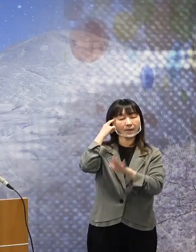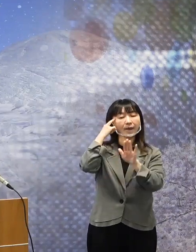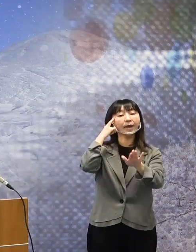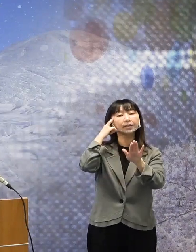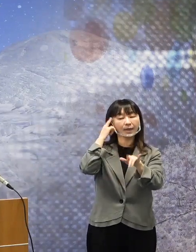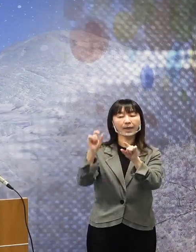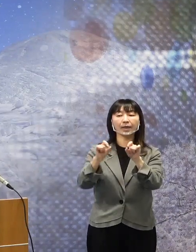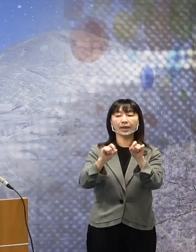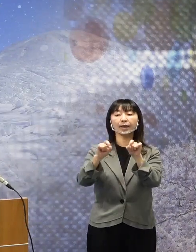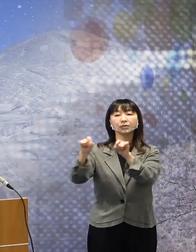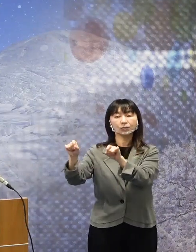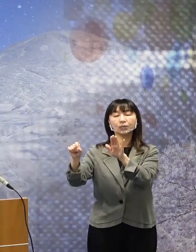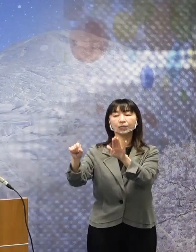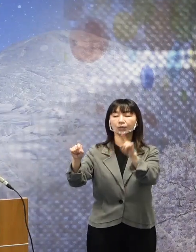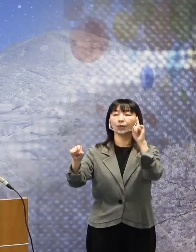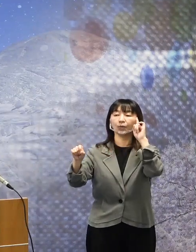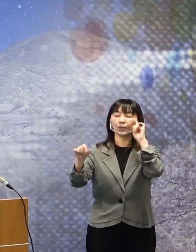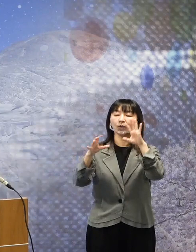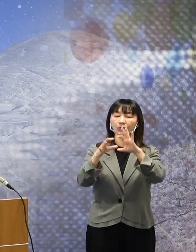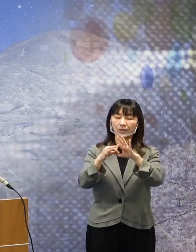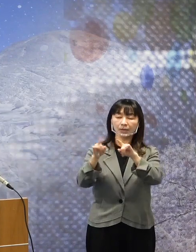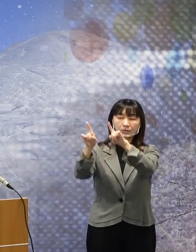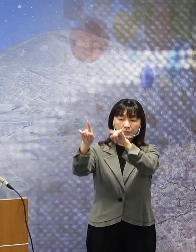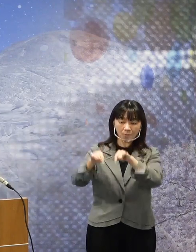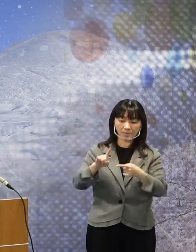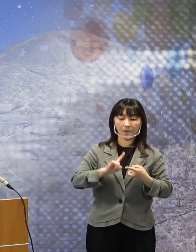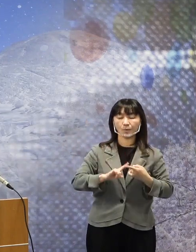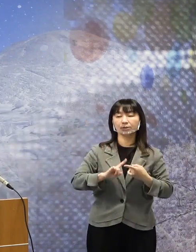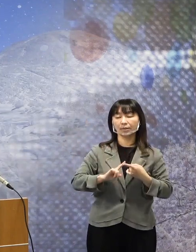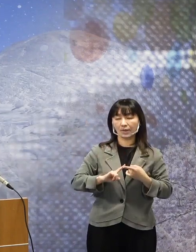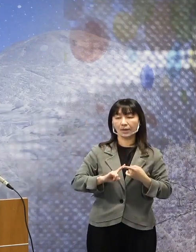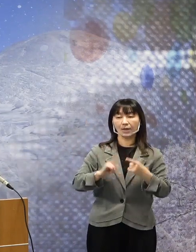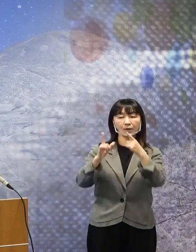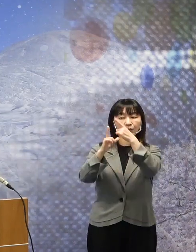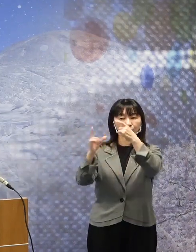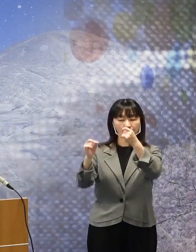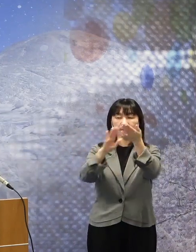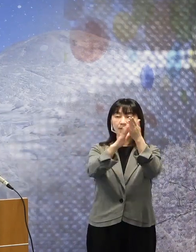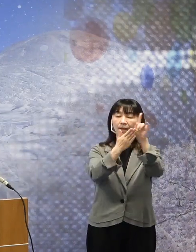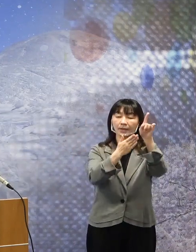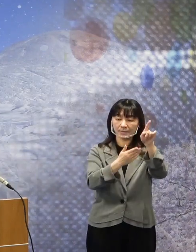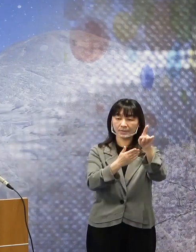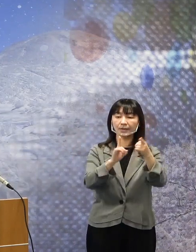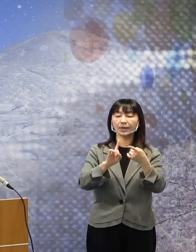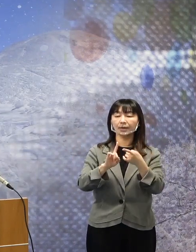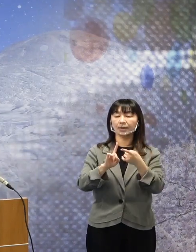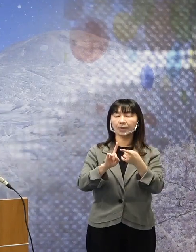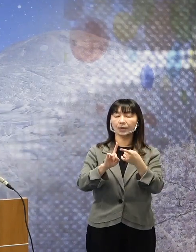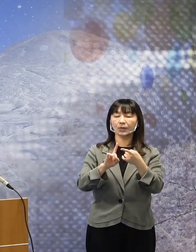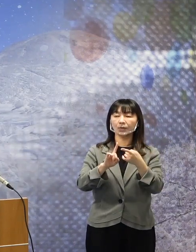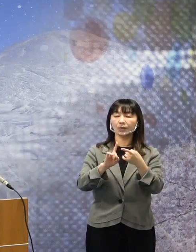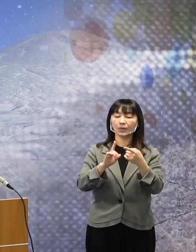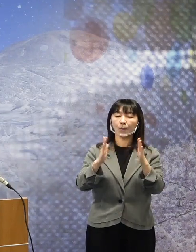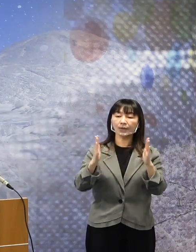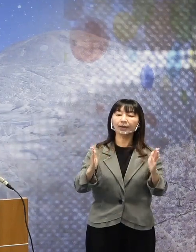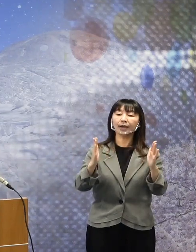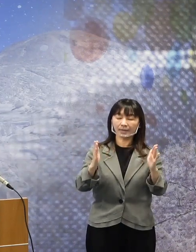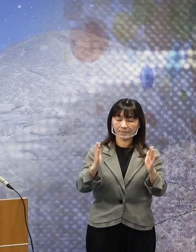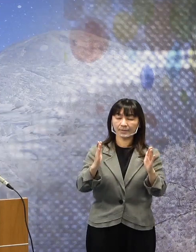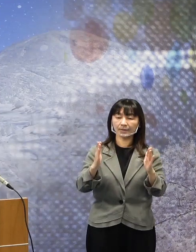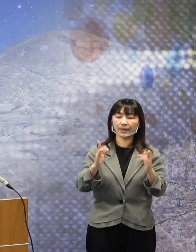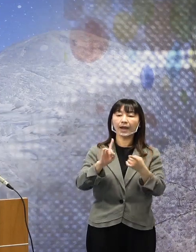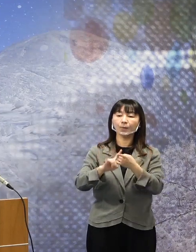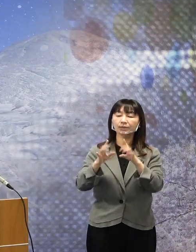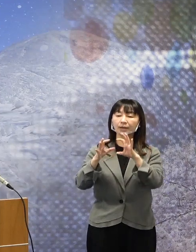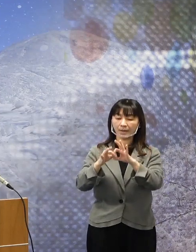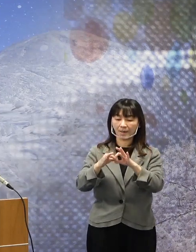たりしているところもありますので、それを踏まえて、まあ、そうした、まあ、いわゆる国や県の方針、基幹方針みたいなものも見ながら、もちろん我々の青